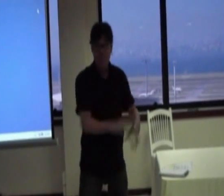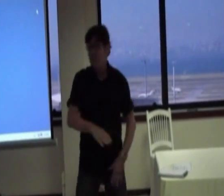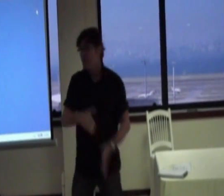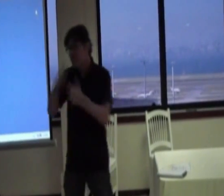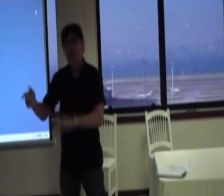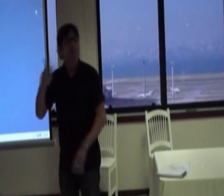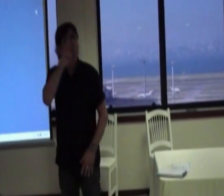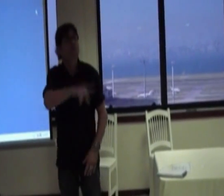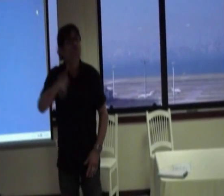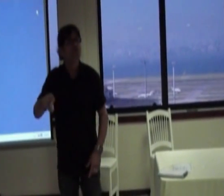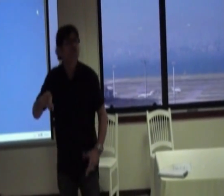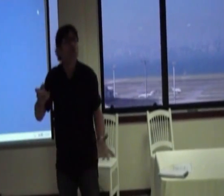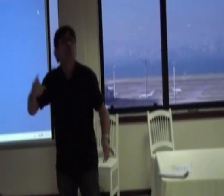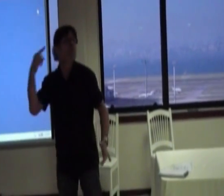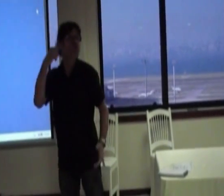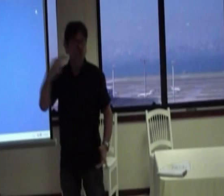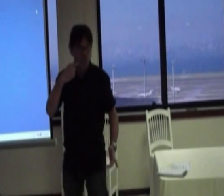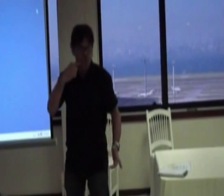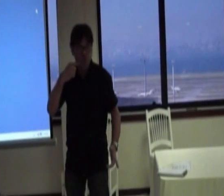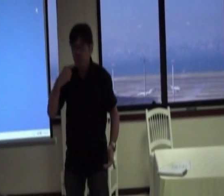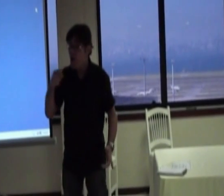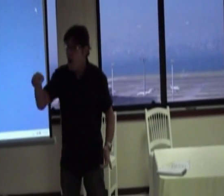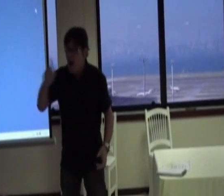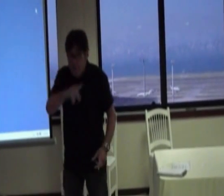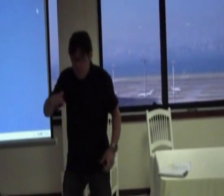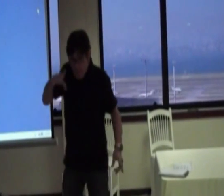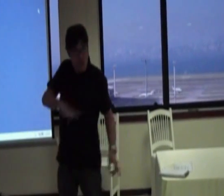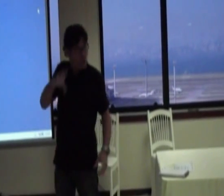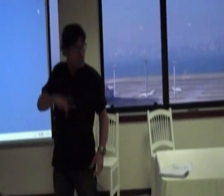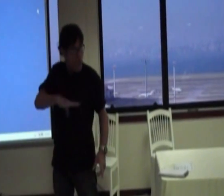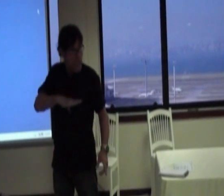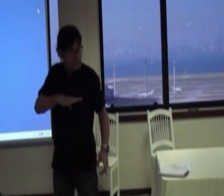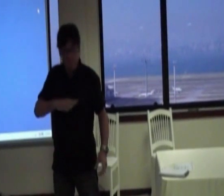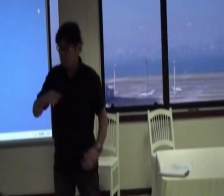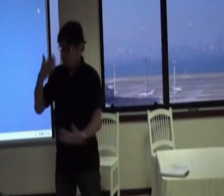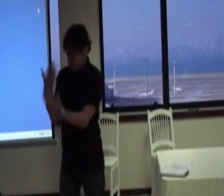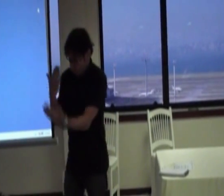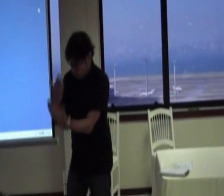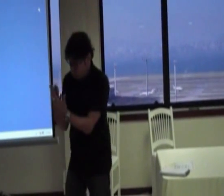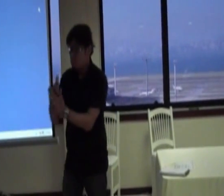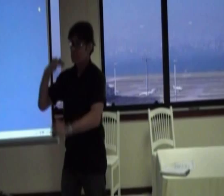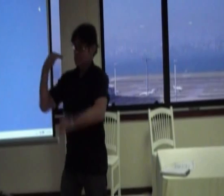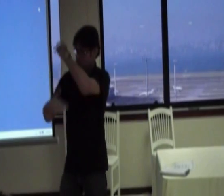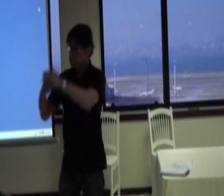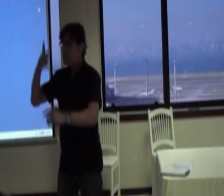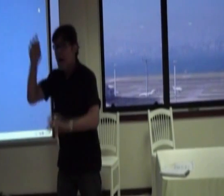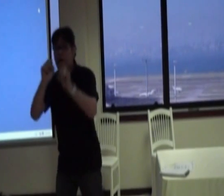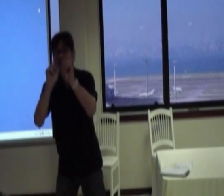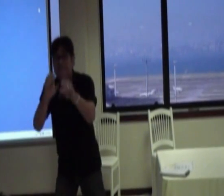aquele processo de aquisição. Assim também tem que ser os professores de surdos nesse sentido. Porque quando trabalham essa língua portuguesa, eles estudam, se